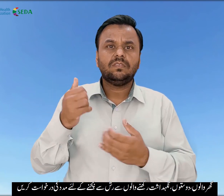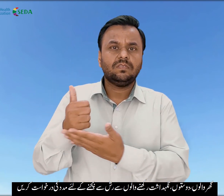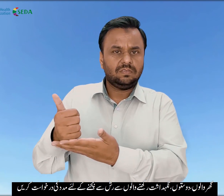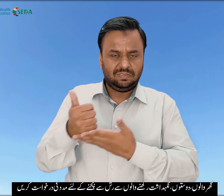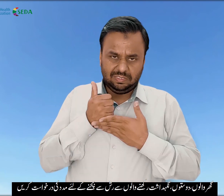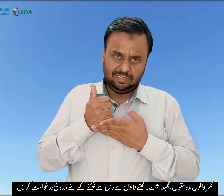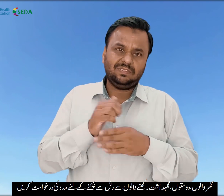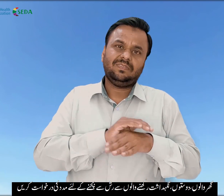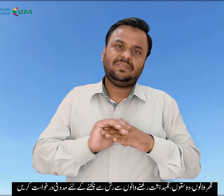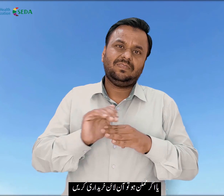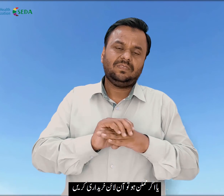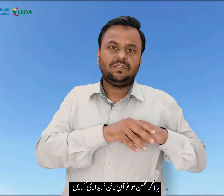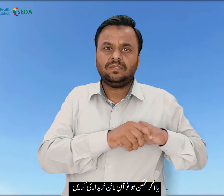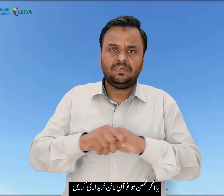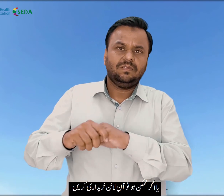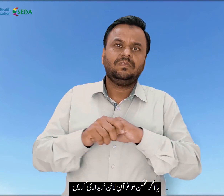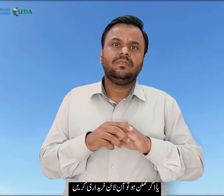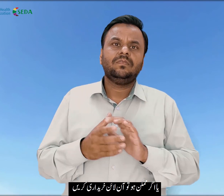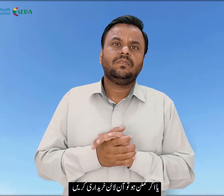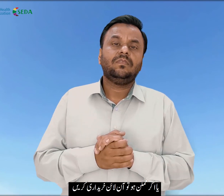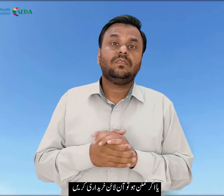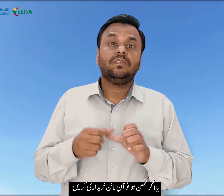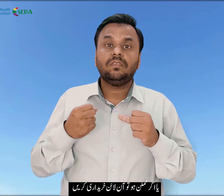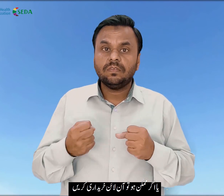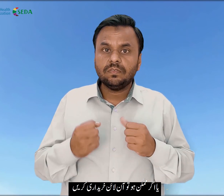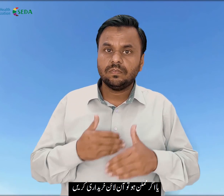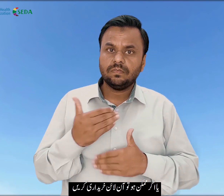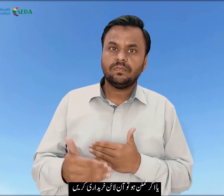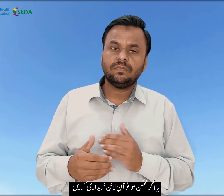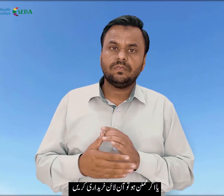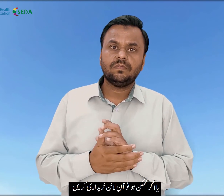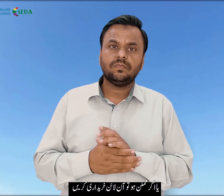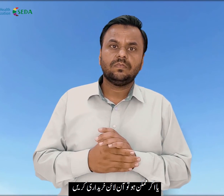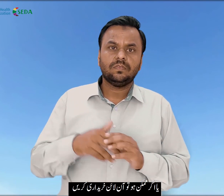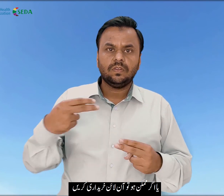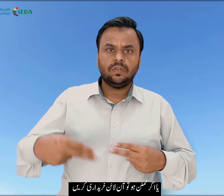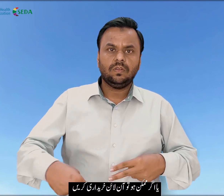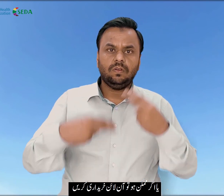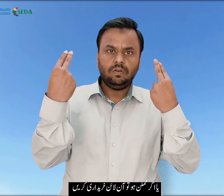کریں یا اگر ممکن ہو تو آن لائن خریداری کریں۔